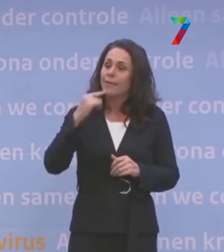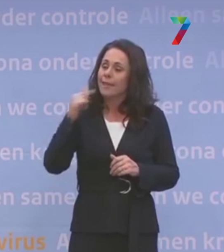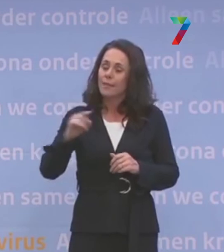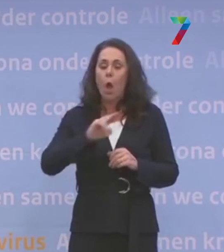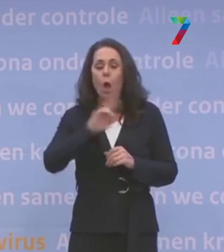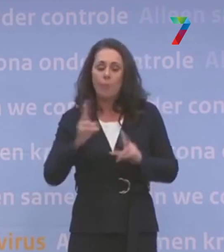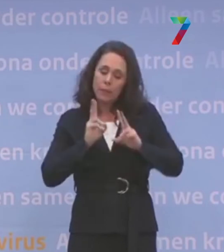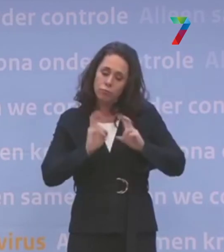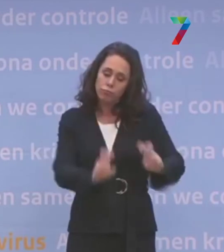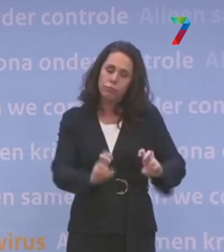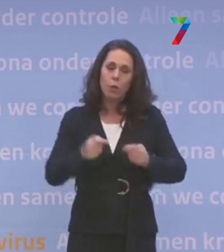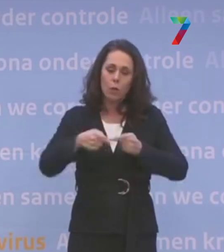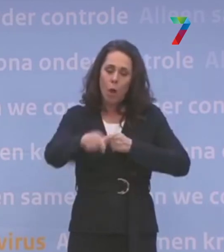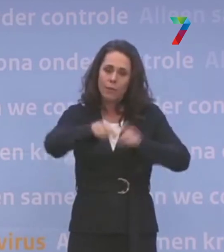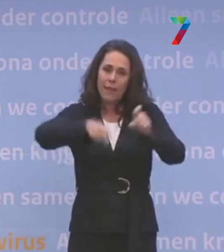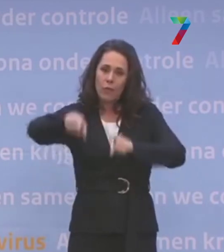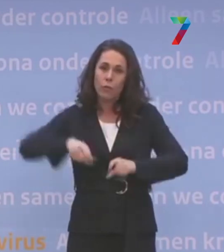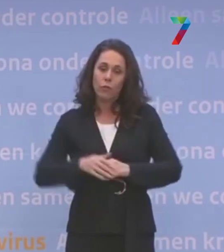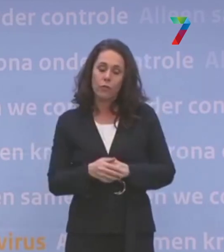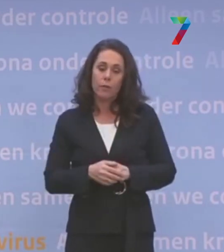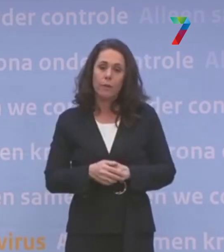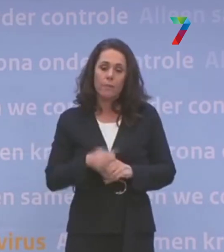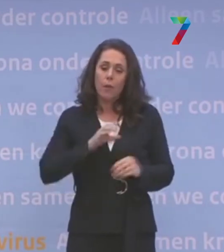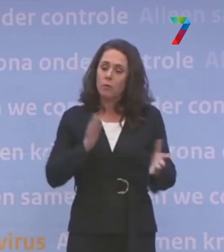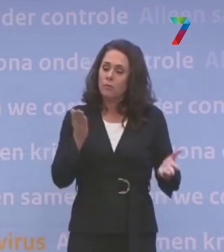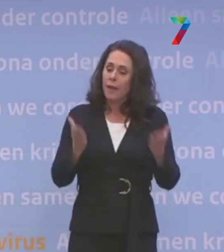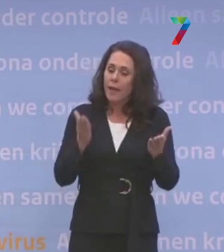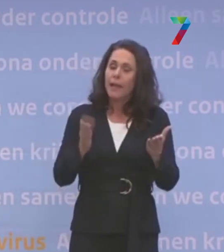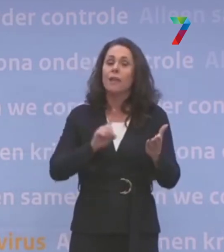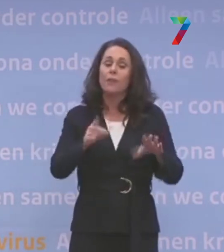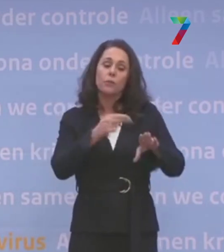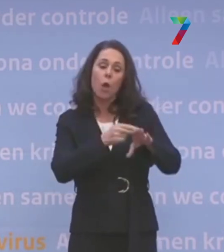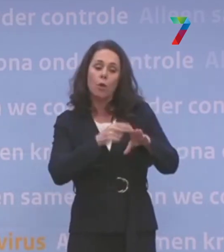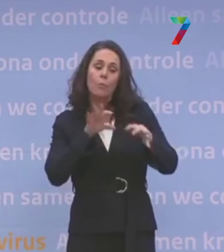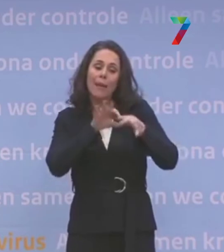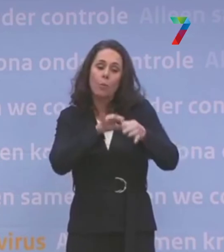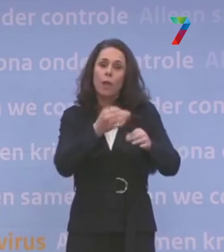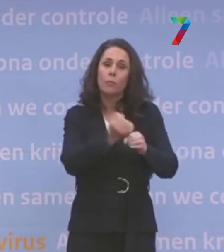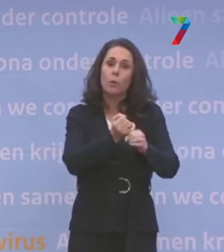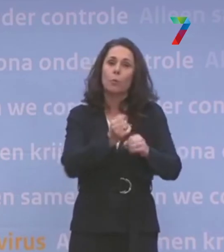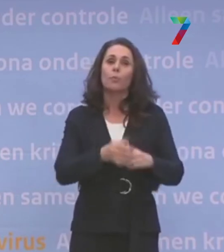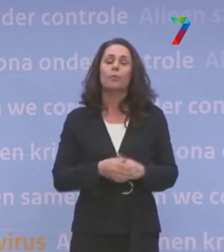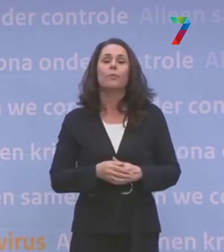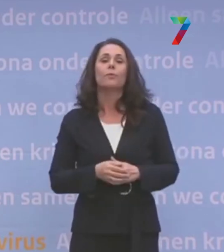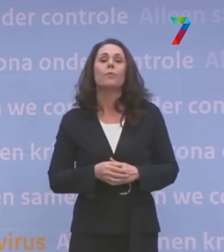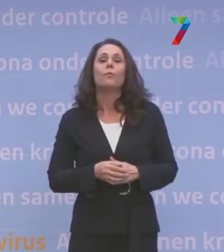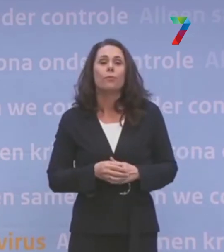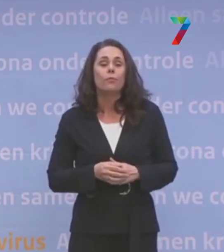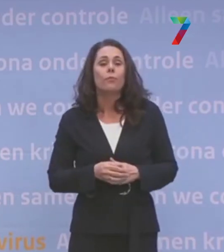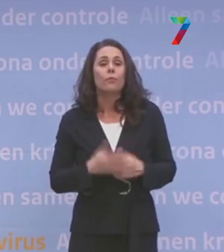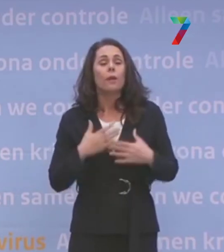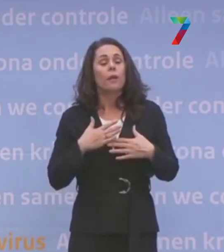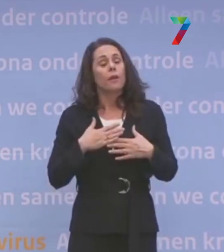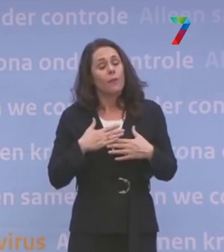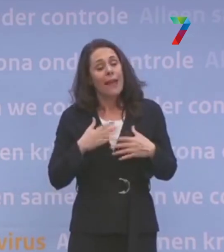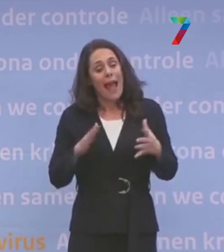daarnaar kijken. Mede ook tegen het licht, in het licht van wat is er wel of niet nodig bij contactberoepen. Ik vind het eigenlijk ook wel heel